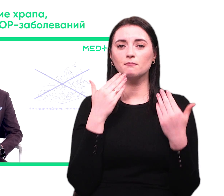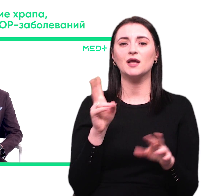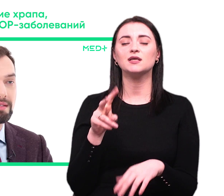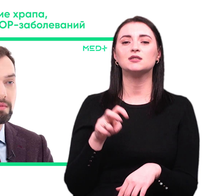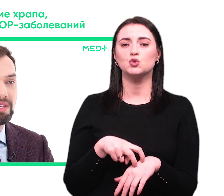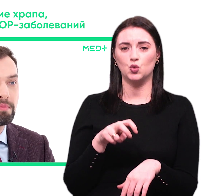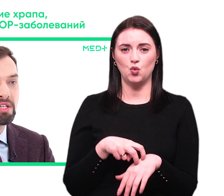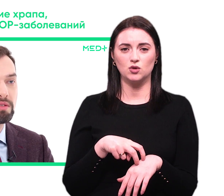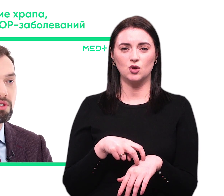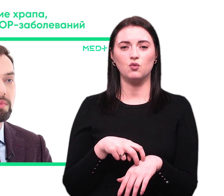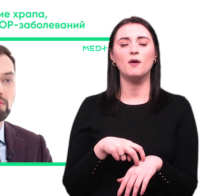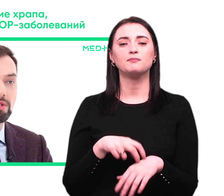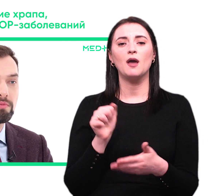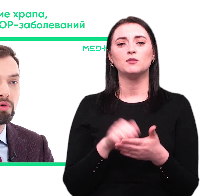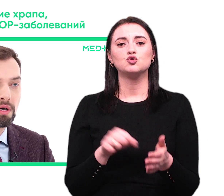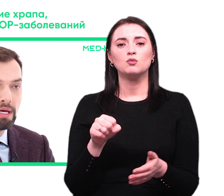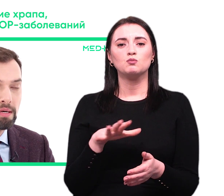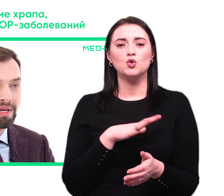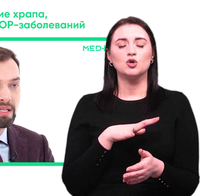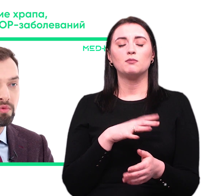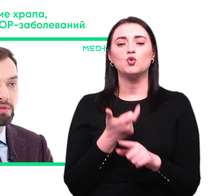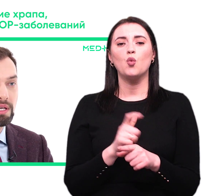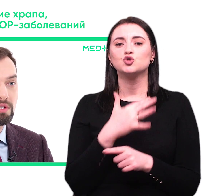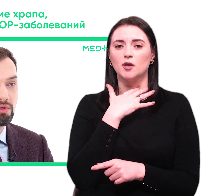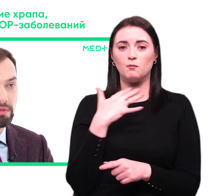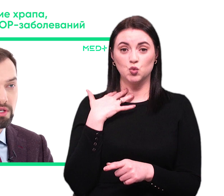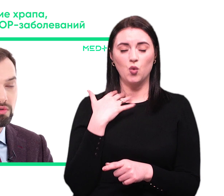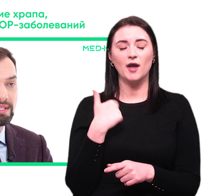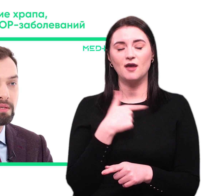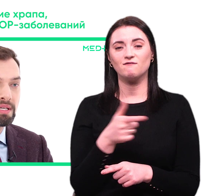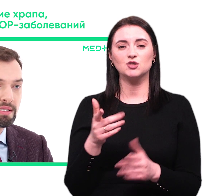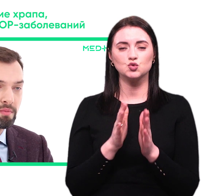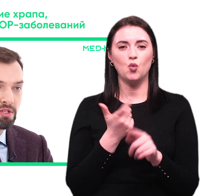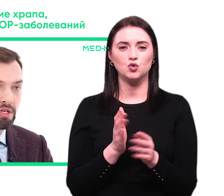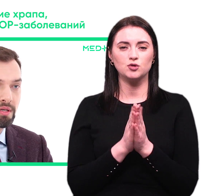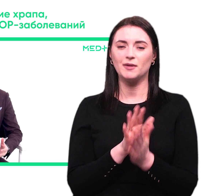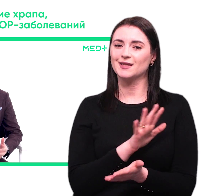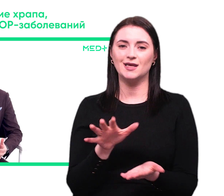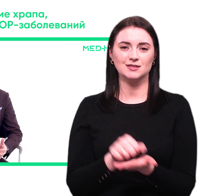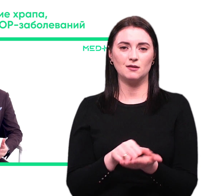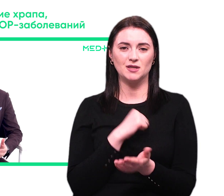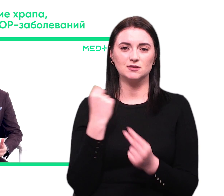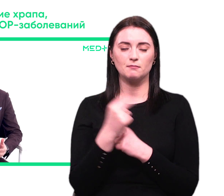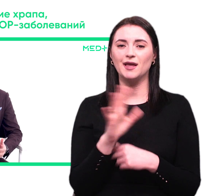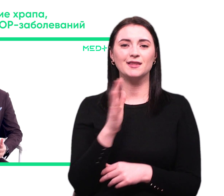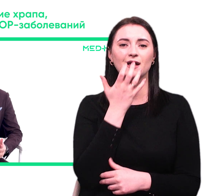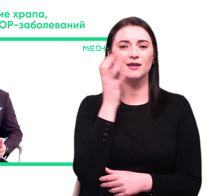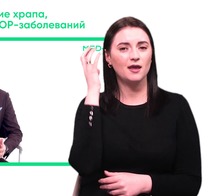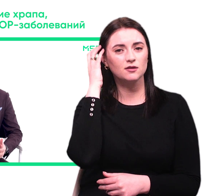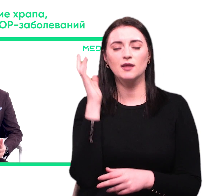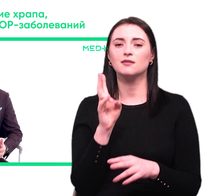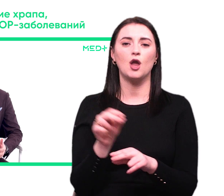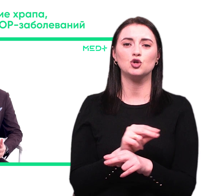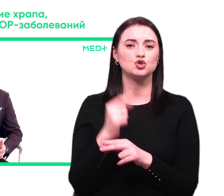доктору. На самом деле причин может быть очень много. Поэтому я вас очень прошу, не занимайтесь самолечением. Не грейте ухо, не лечите это